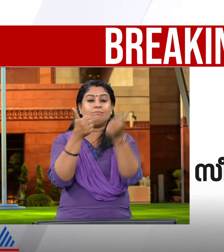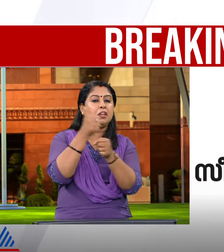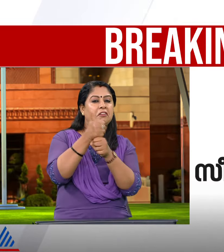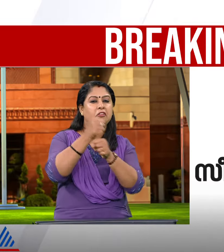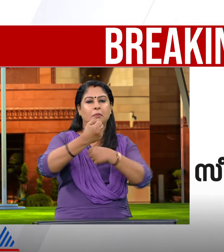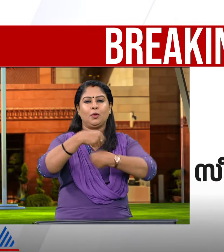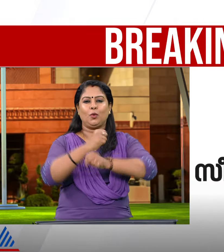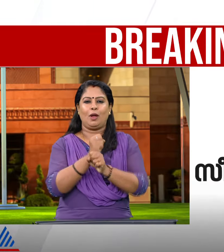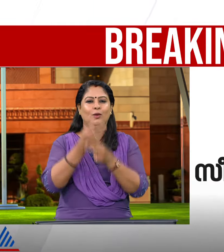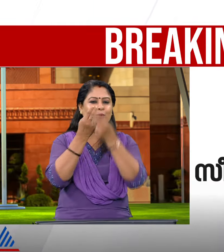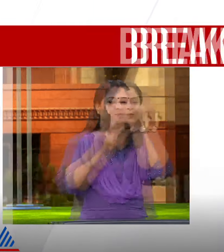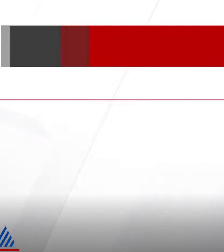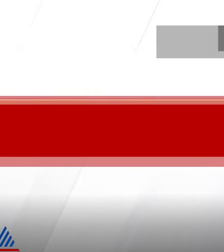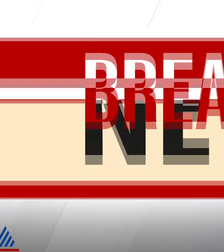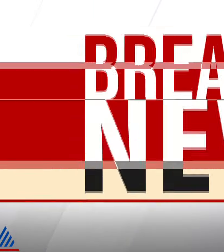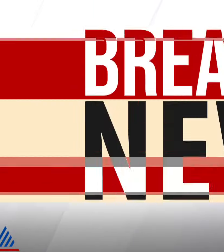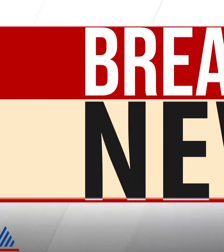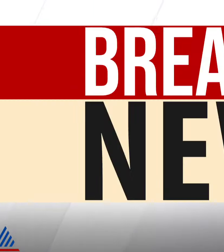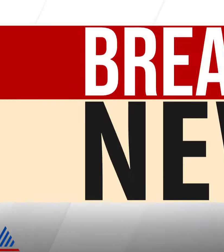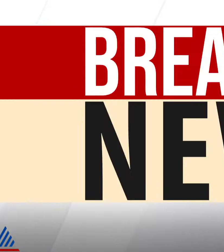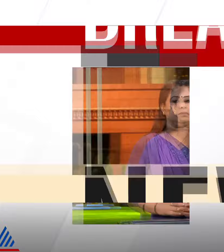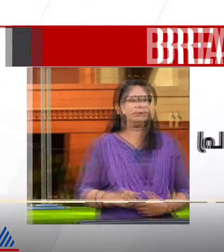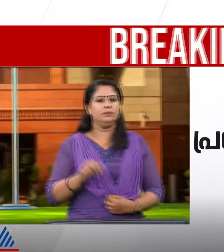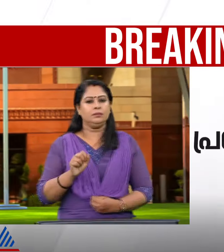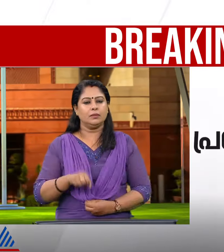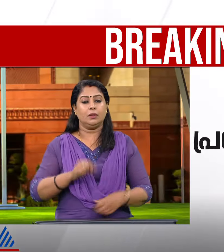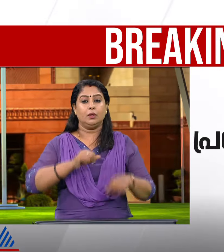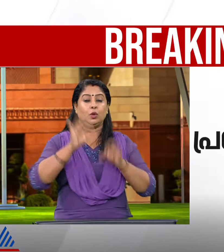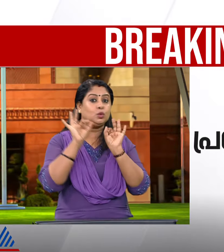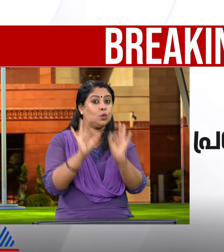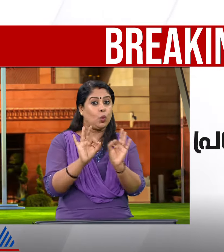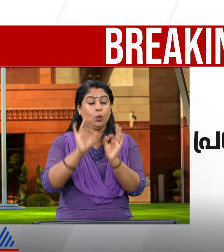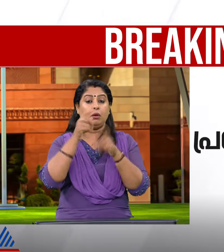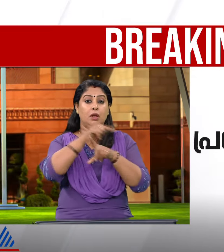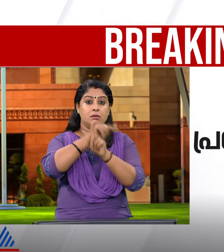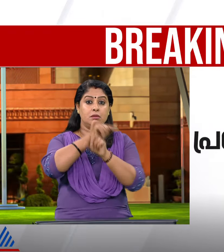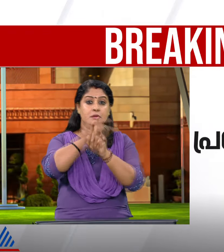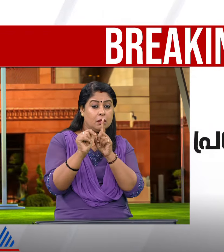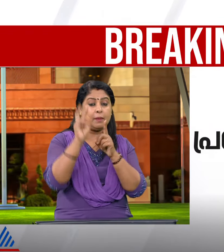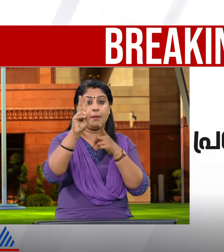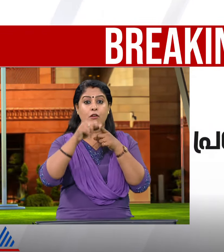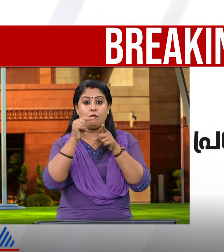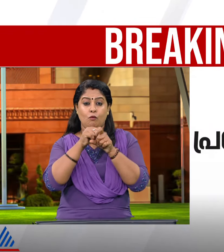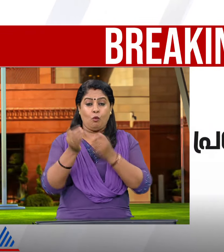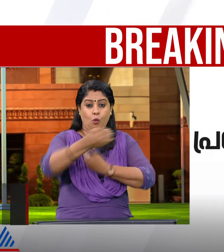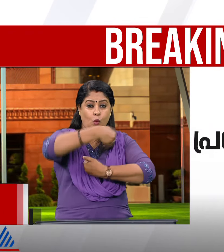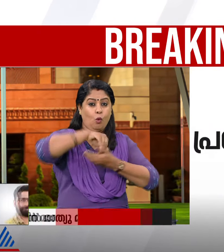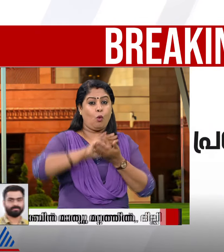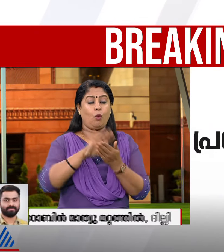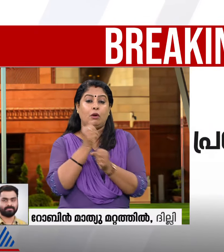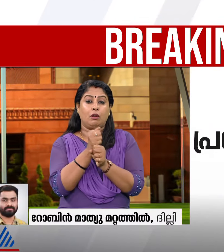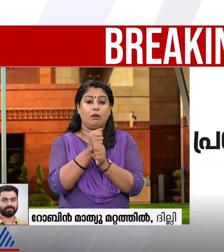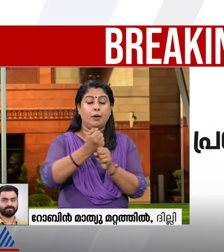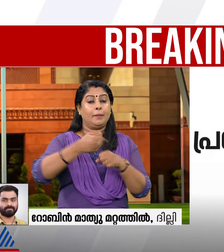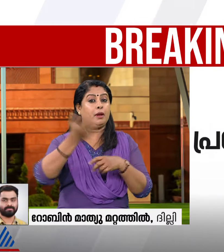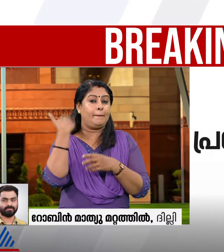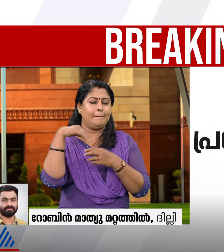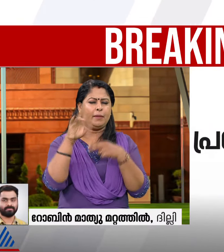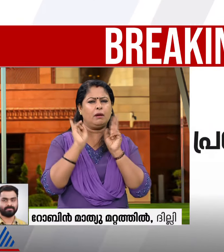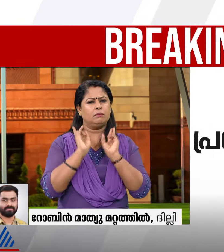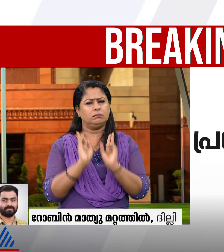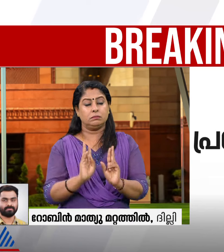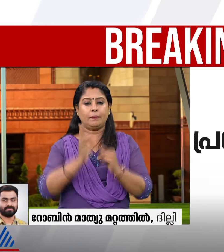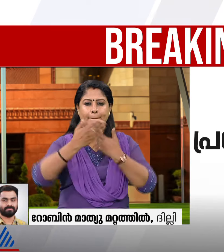വിവരങ്ങൾ ശ്രീകാസ്തു, അതെ, മികച്ച ഭൂരിപക്ഷത്തോടെയാണ് രണ്ട് ഭരണ പാർട്ടികളും അവിടെ തുടർഭരണം ഉറപ്പാക്കുന്നത് എന്നതാണ് ഏറ്റവും ശ്രദ്ധേയമായ